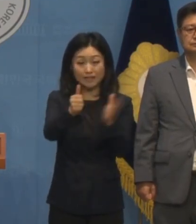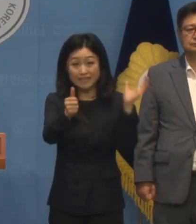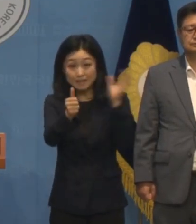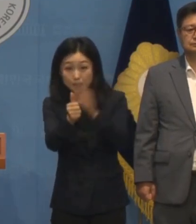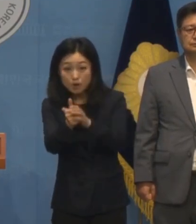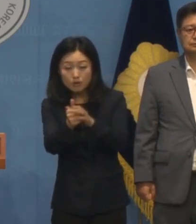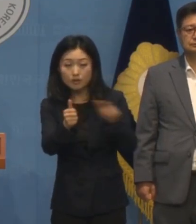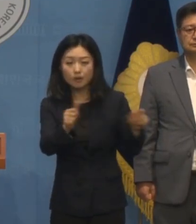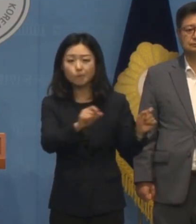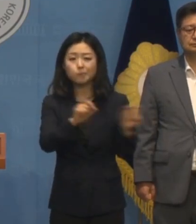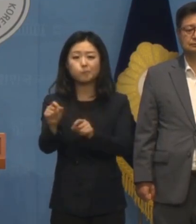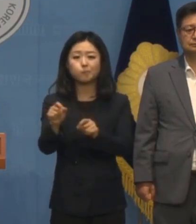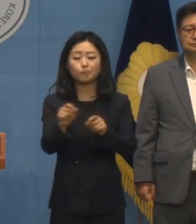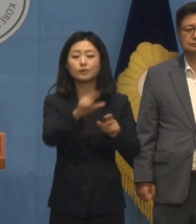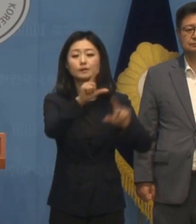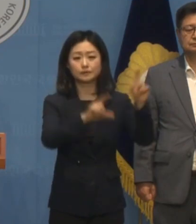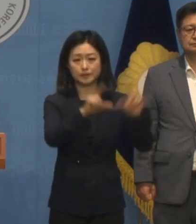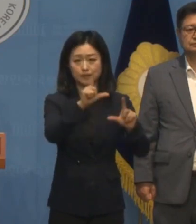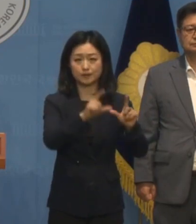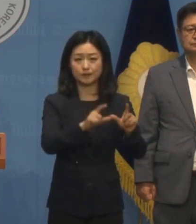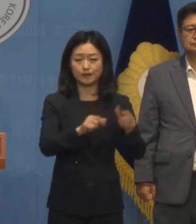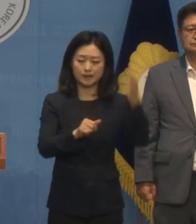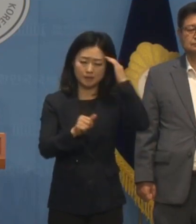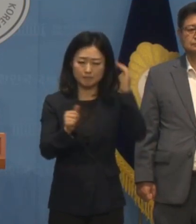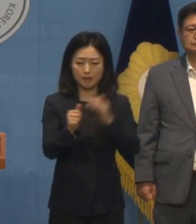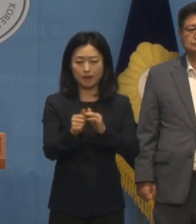임명까지 가로막으려고 하는 것입니까?